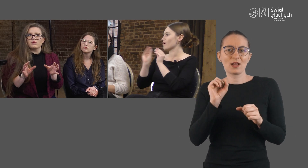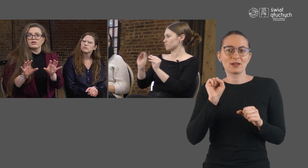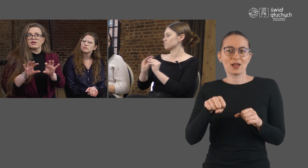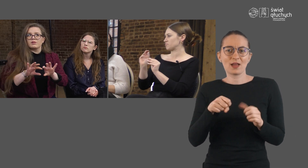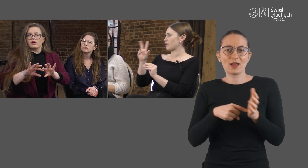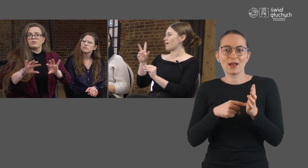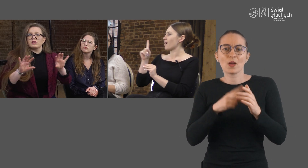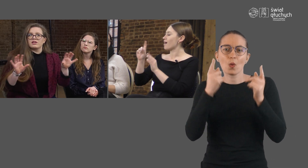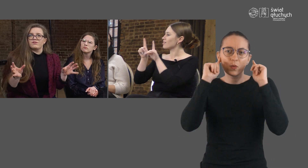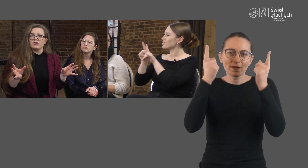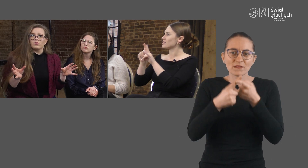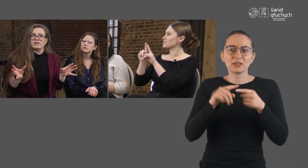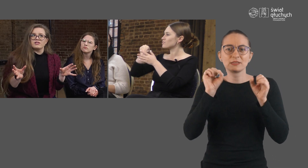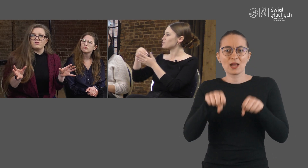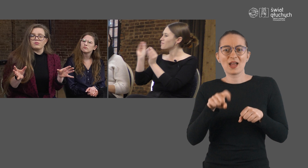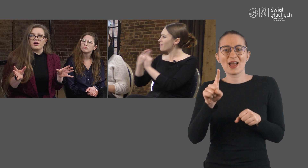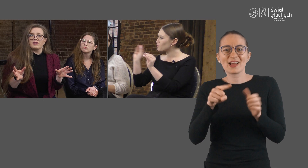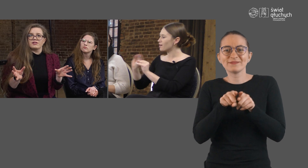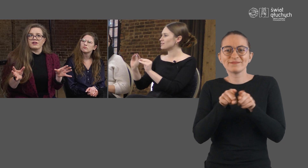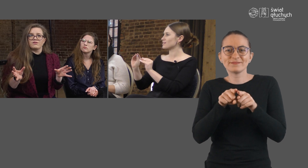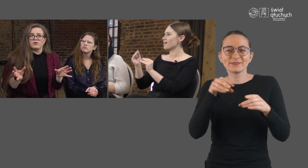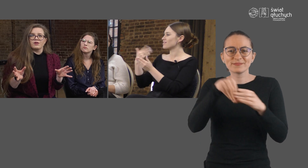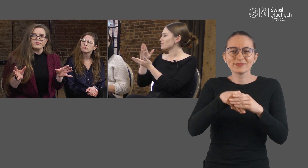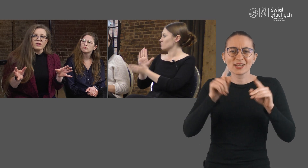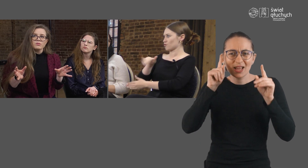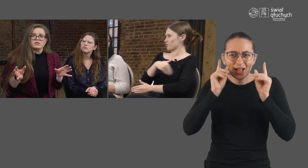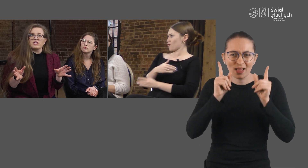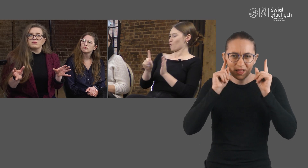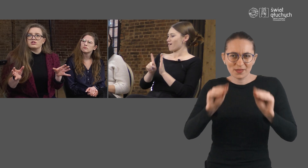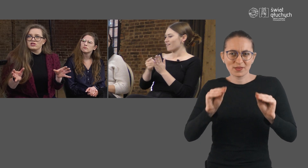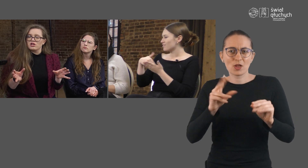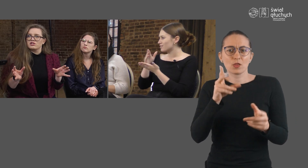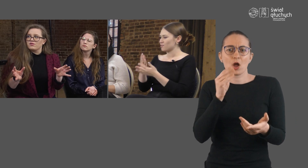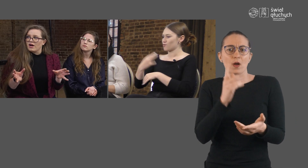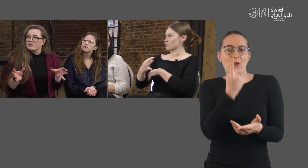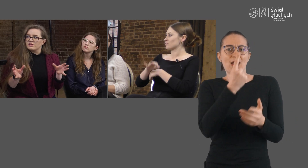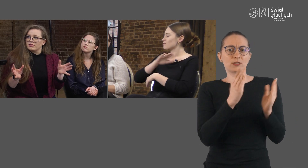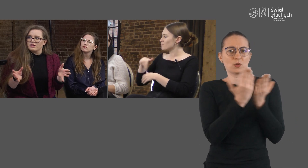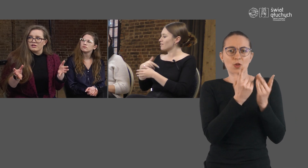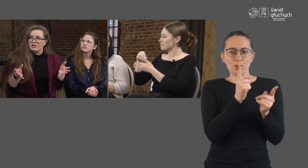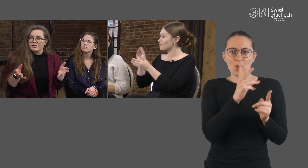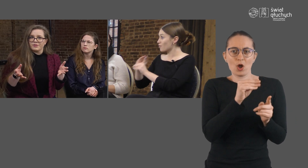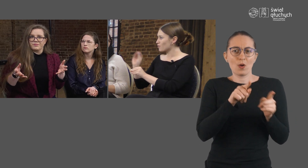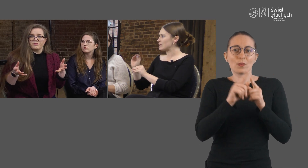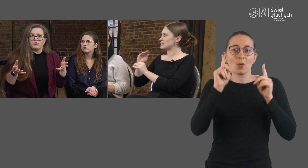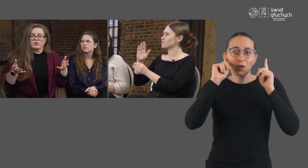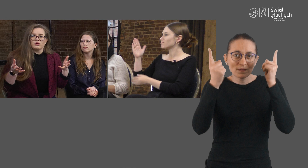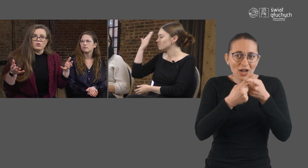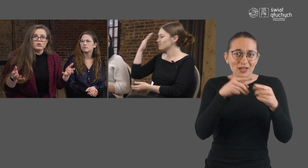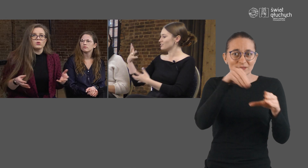ten cały taki jakby obszar tej edukacji nieformalnej, takiej, w której poznajemy życie, świat